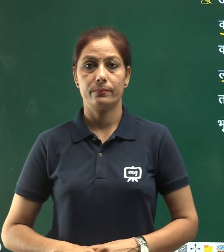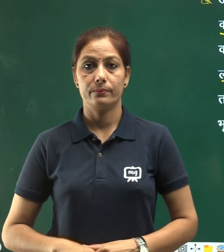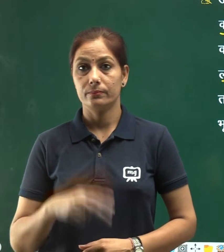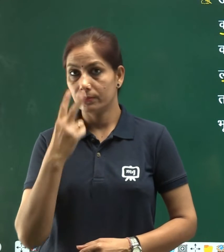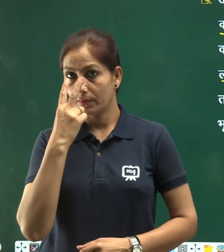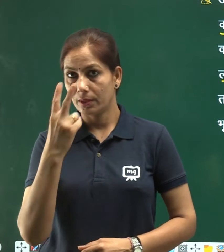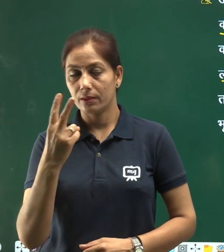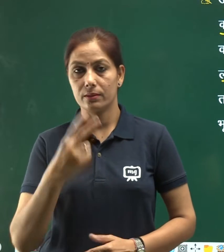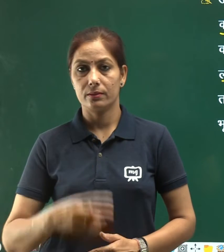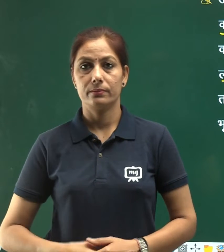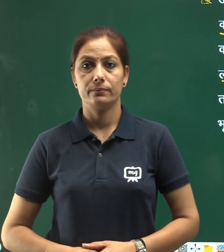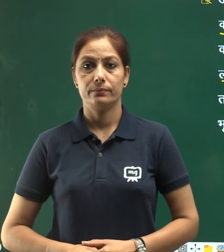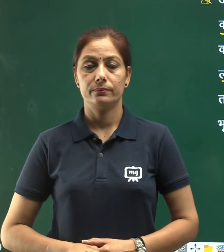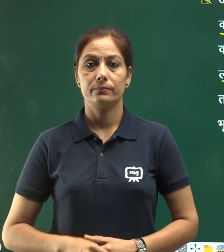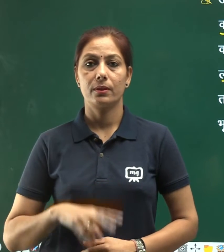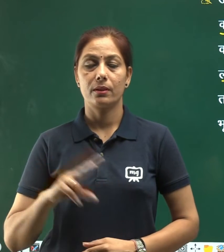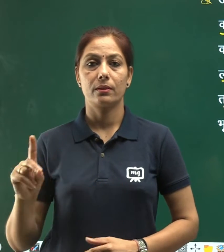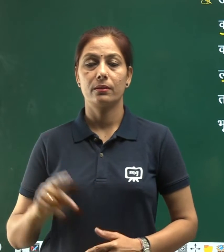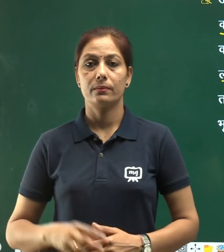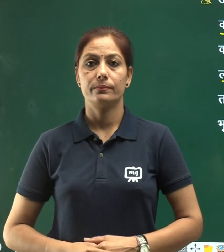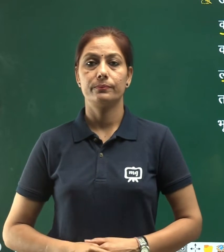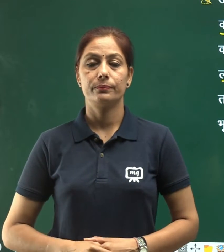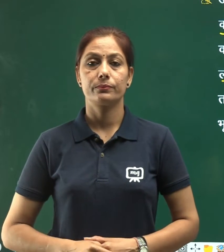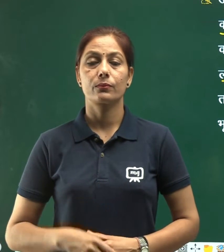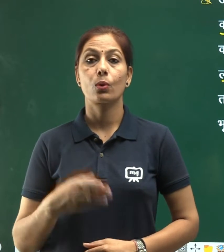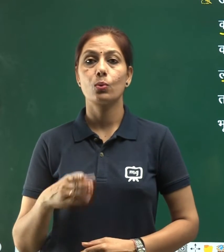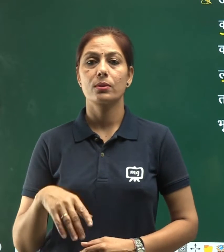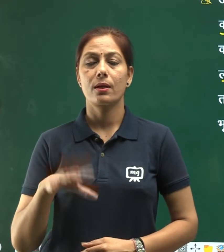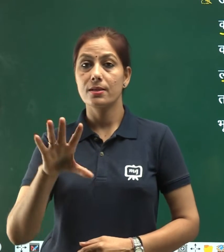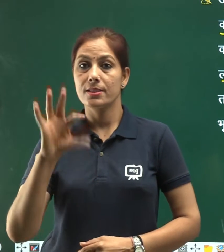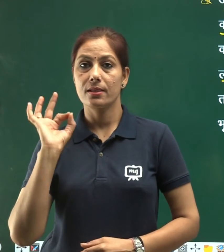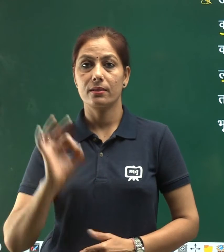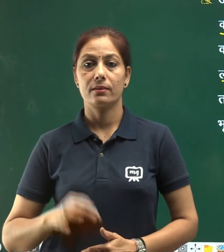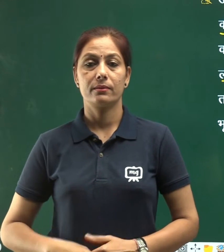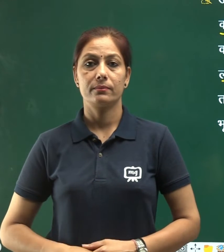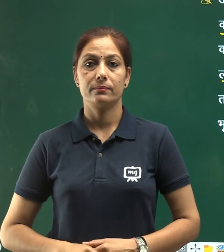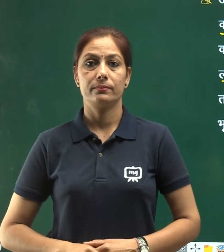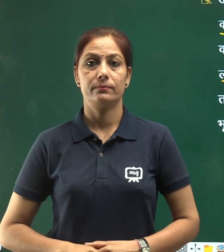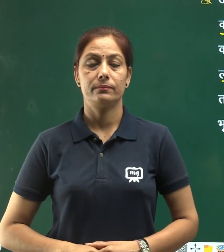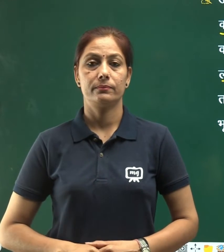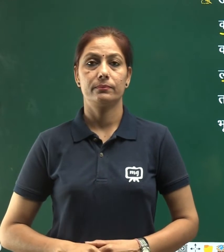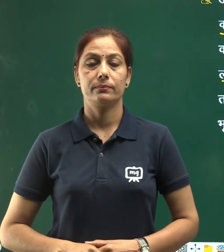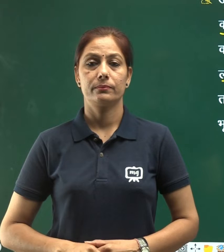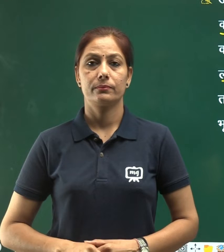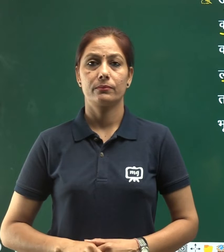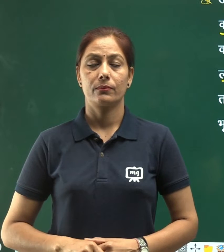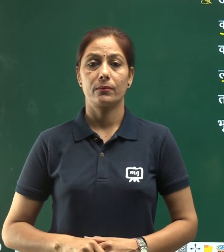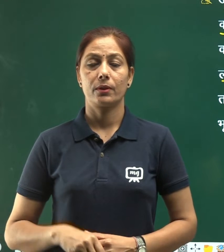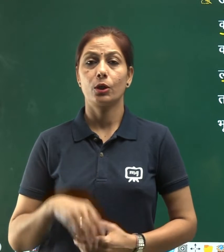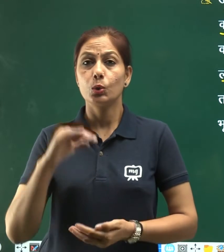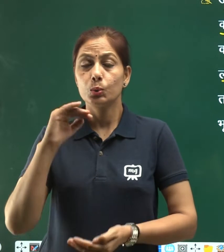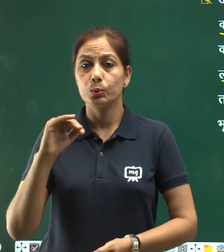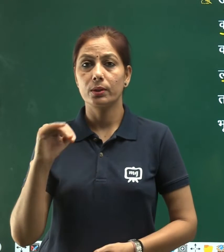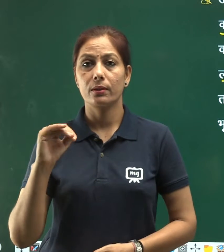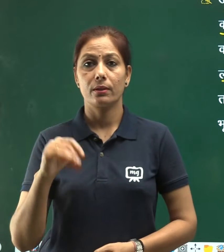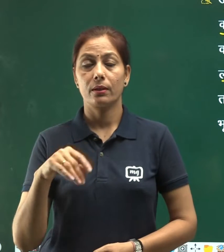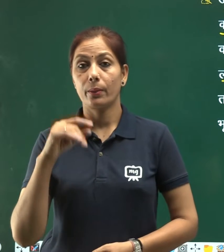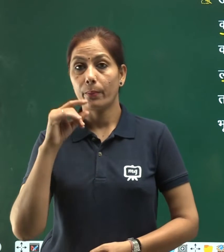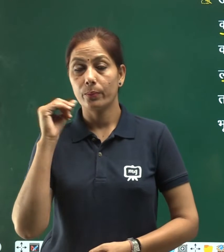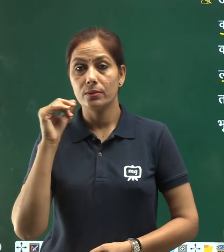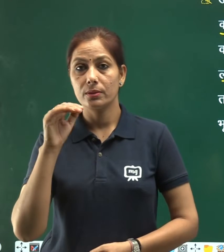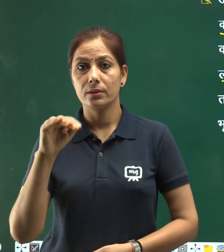दिखा तथा उसका चयन अपू की भूमिका के लिए